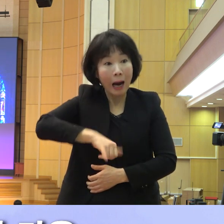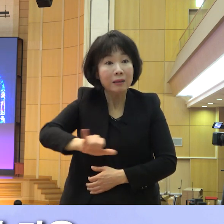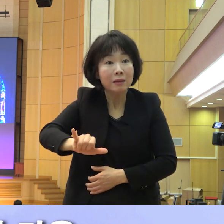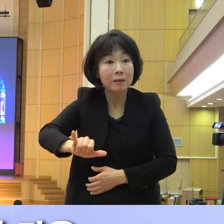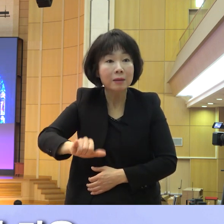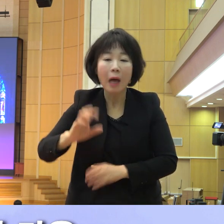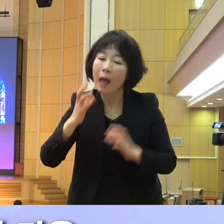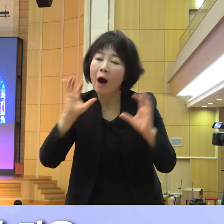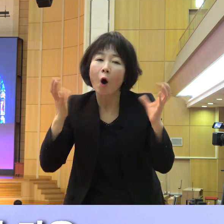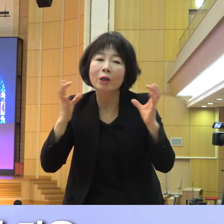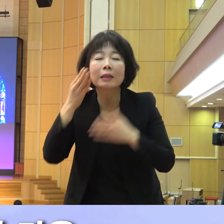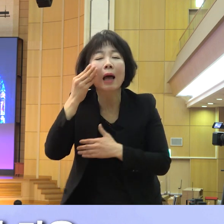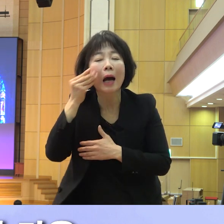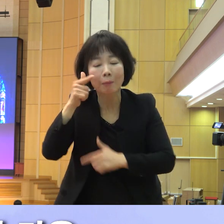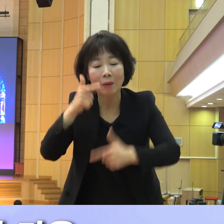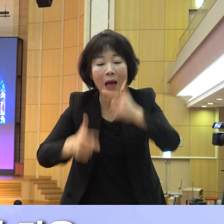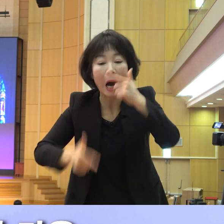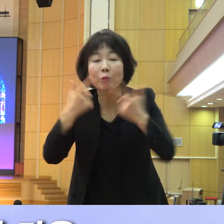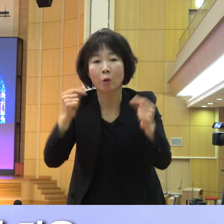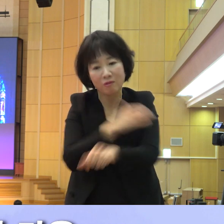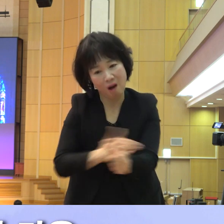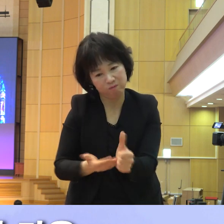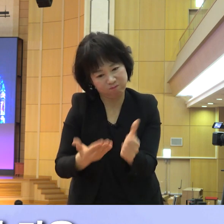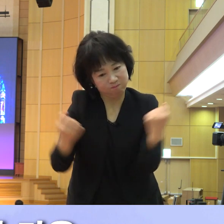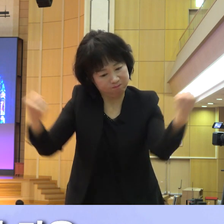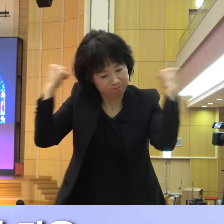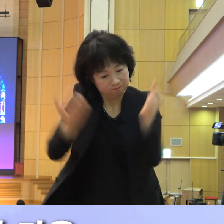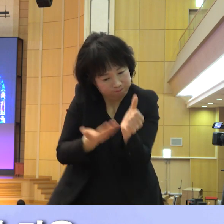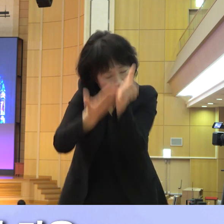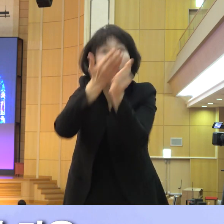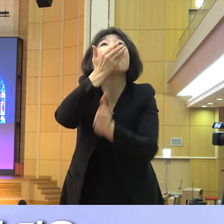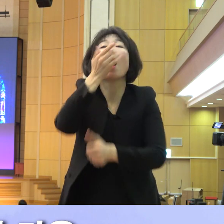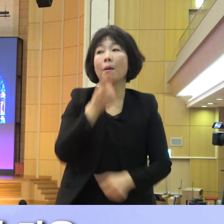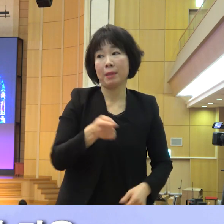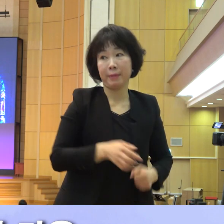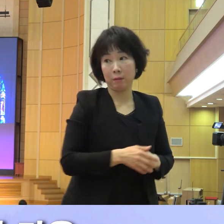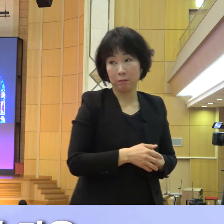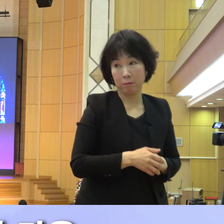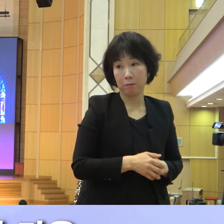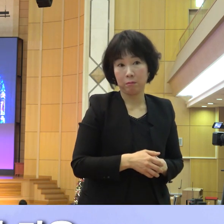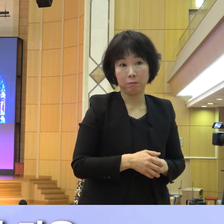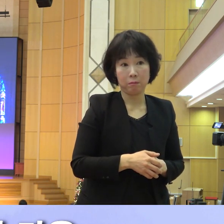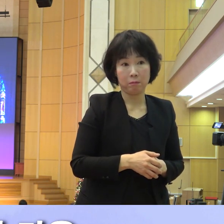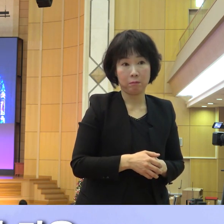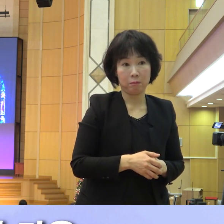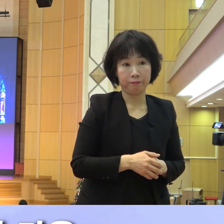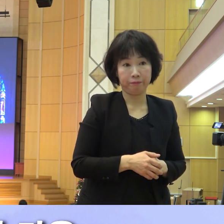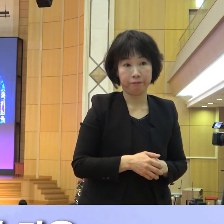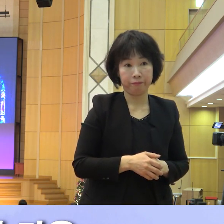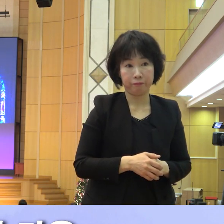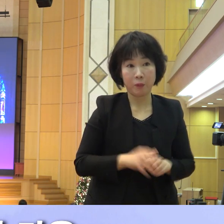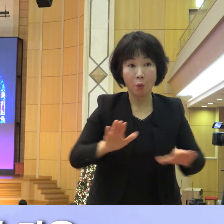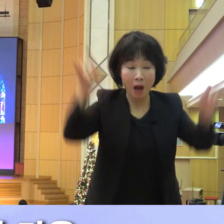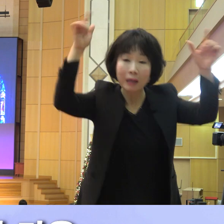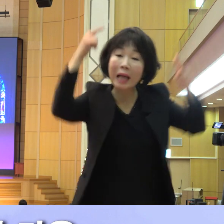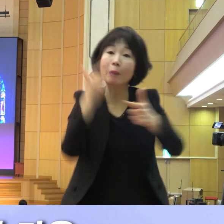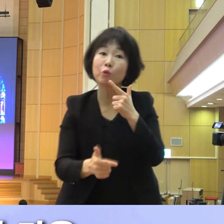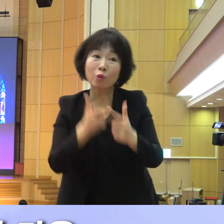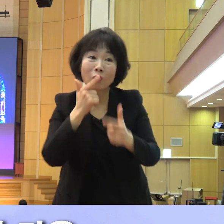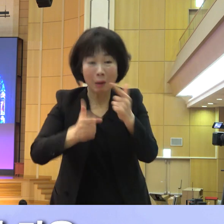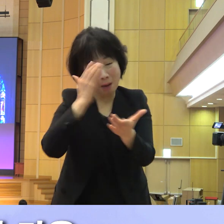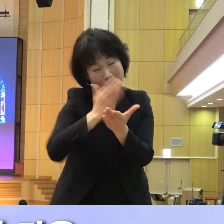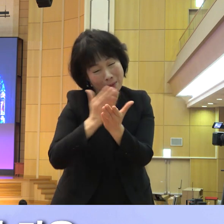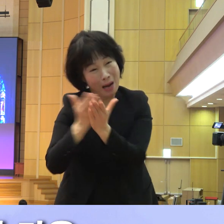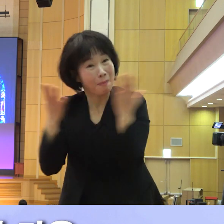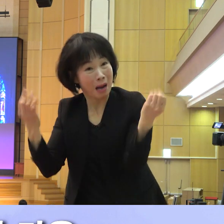이미 어린 감람나무 같다라고 하는 것은 설명을 드린 바 있습니다. 모든 나무들 중에